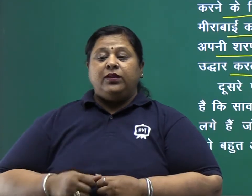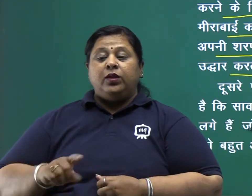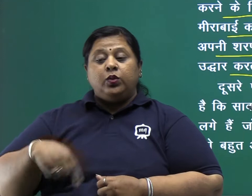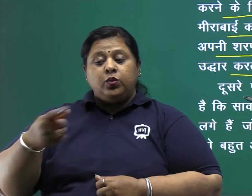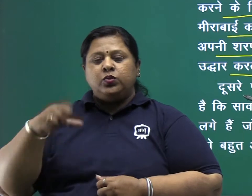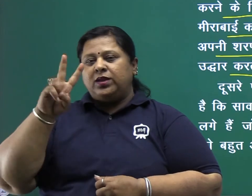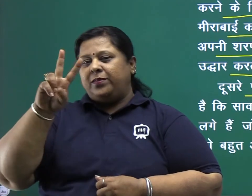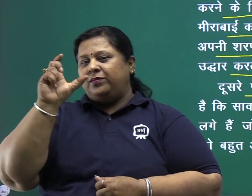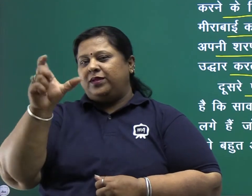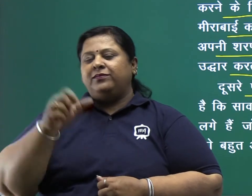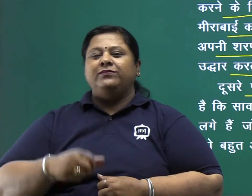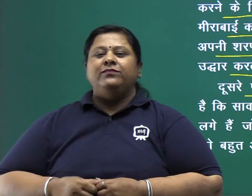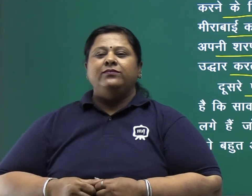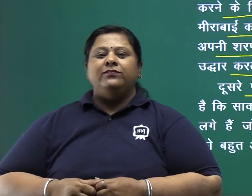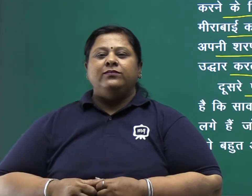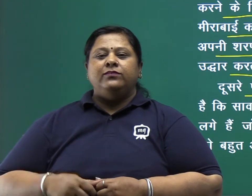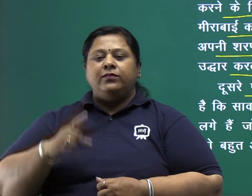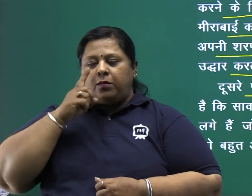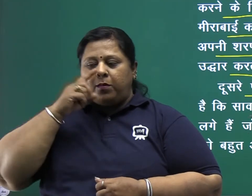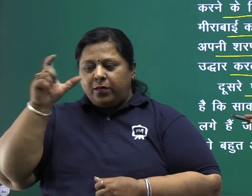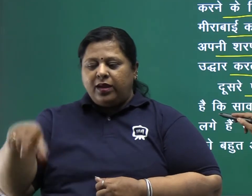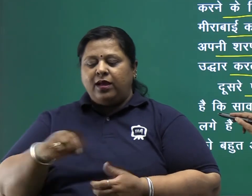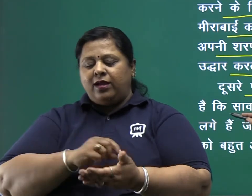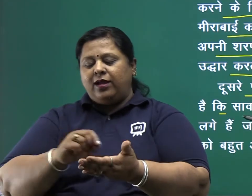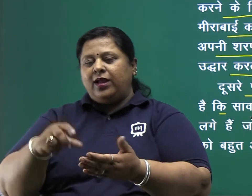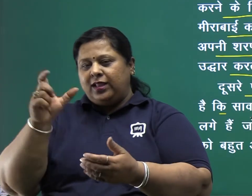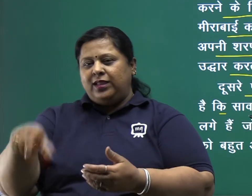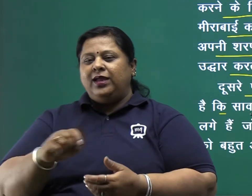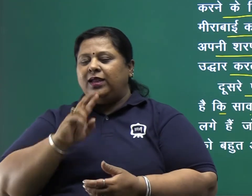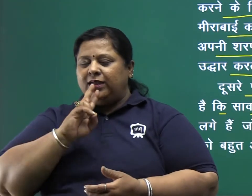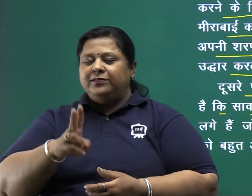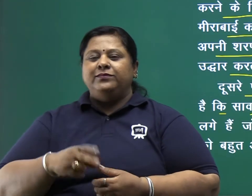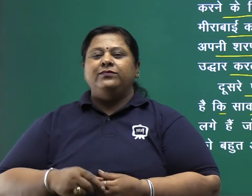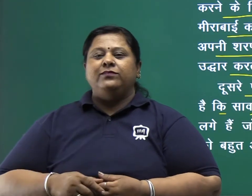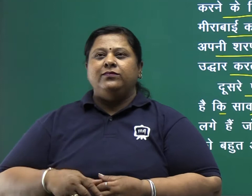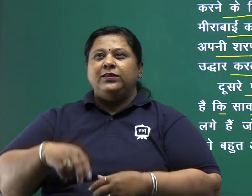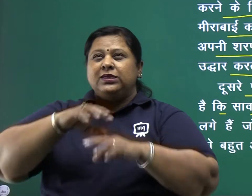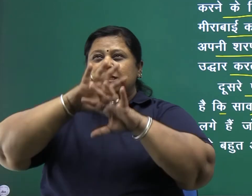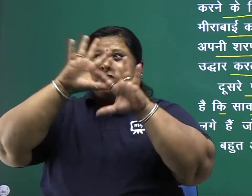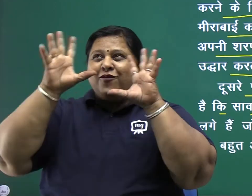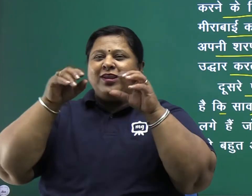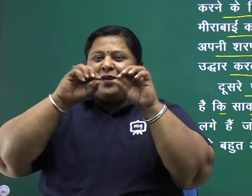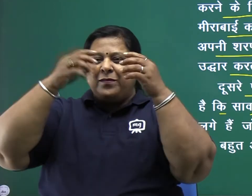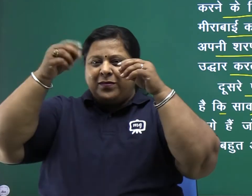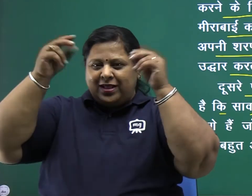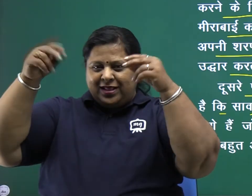दूसरे पद में मीरा कहती है कि सावन के बादल